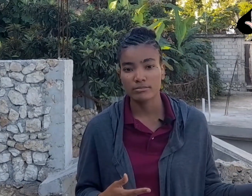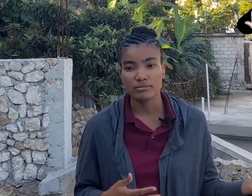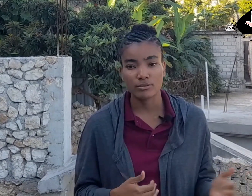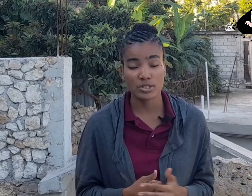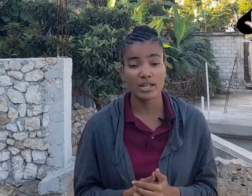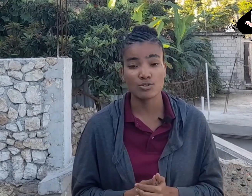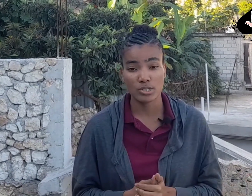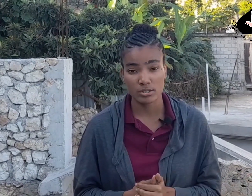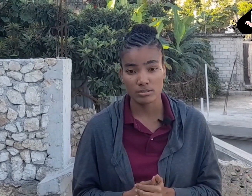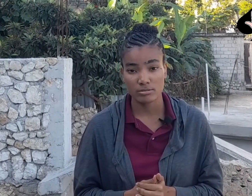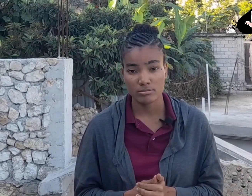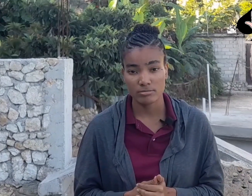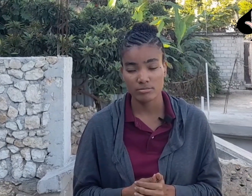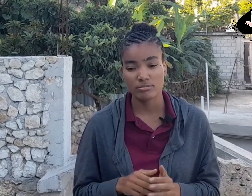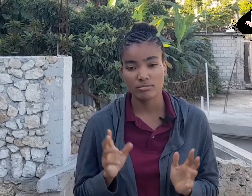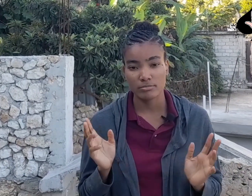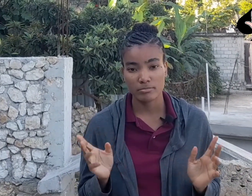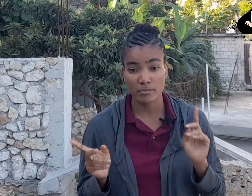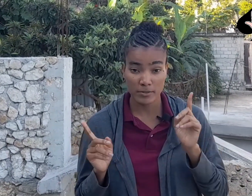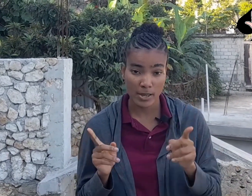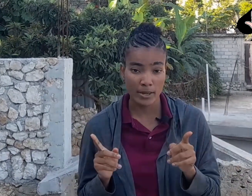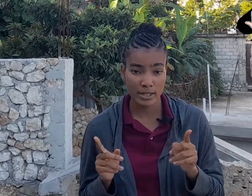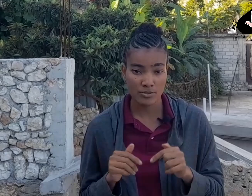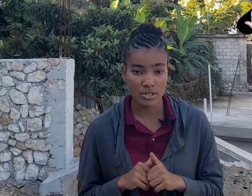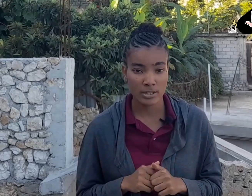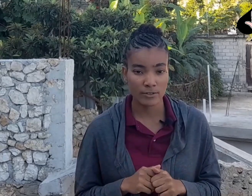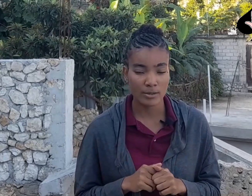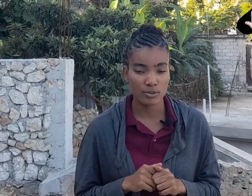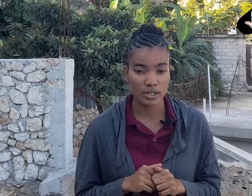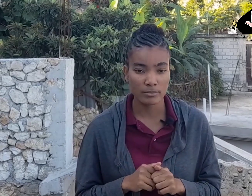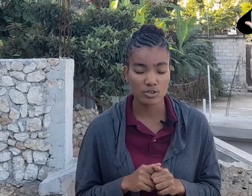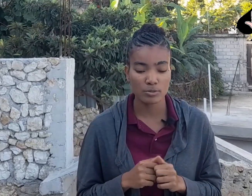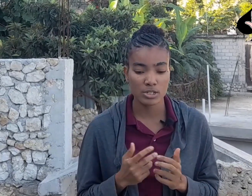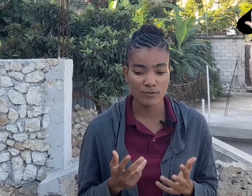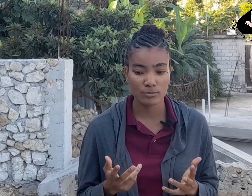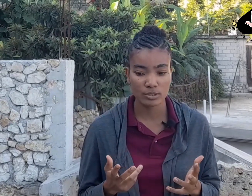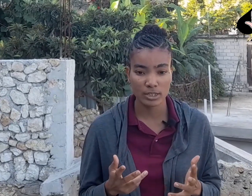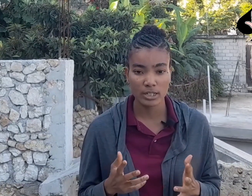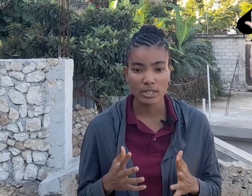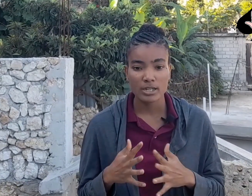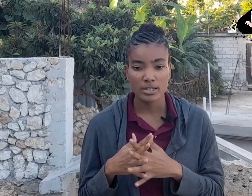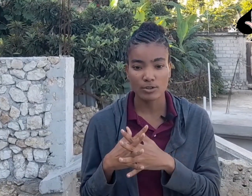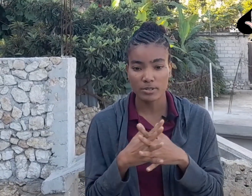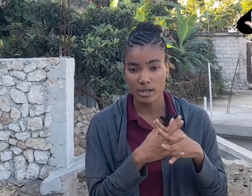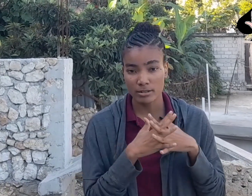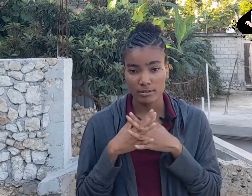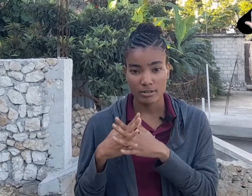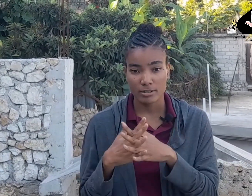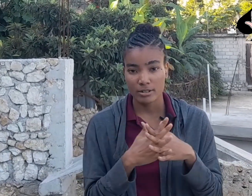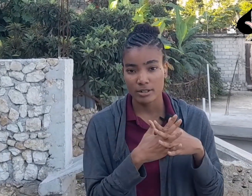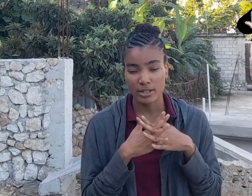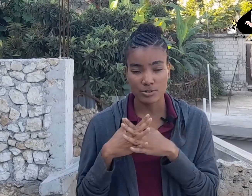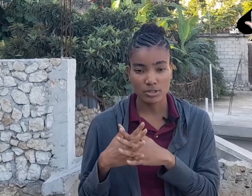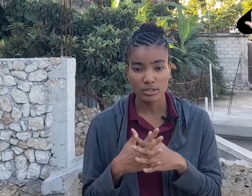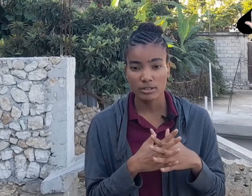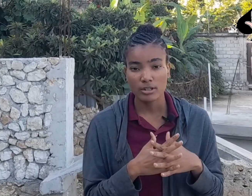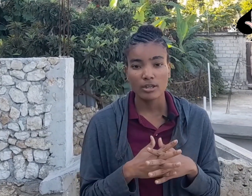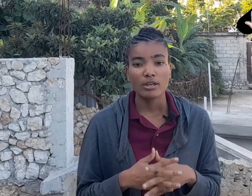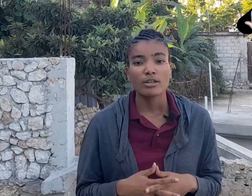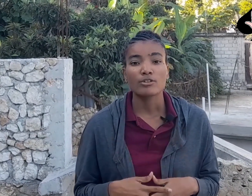aux États-Unis. Même s'il n'y a pas États-Unis dans le vocabulaire, mais je peux déjà vous montrer. C'est comme ça, États-Unis. Donc,